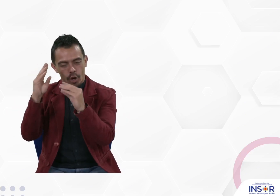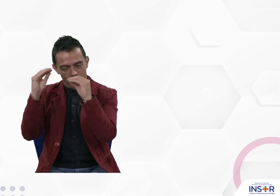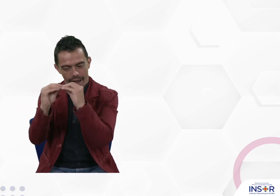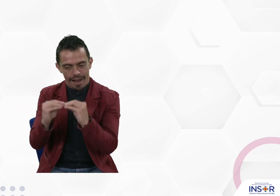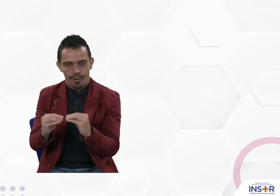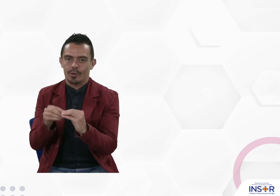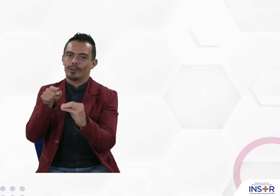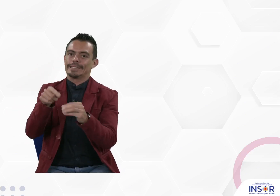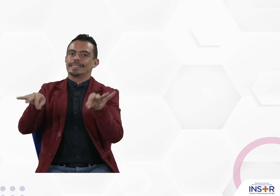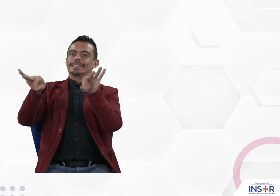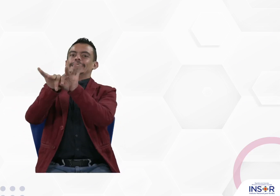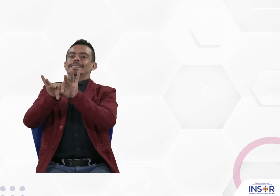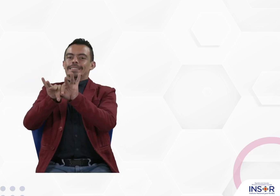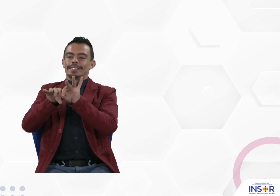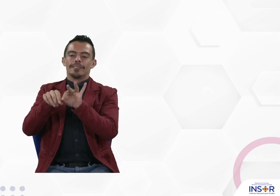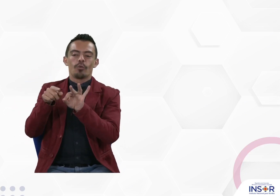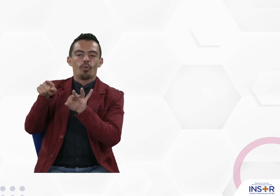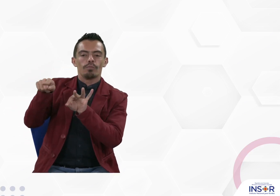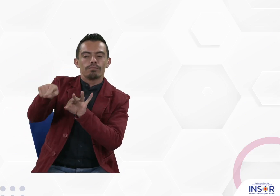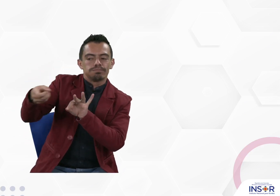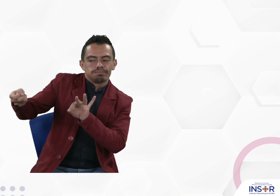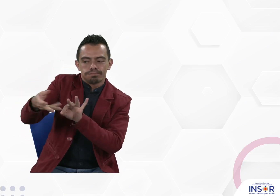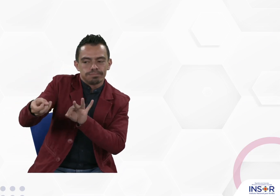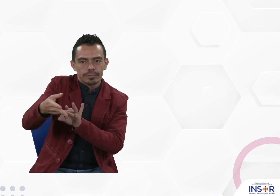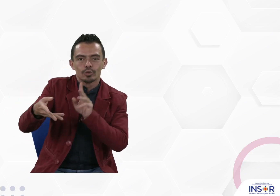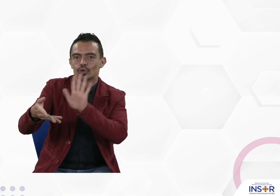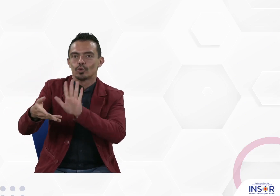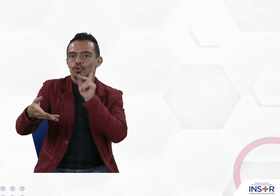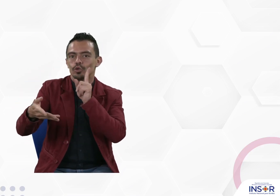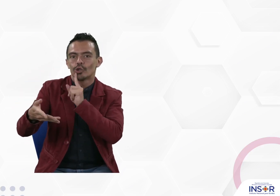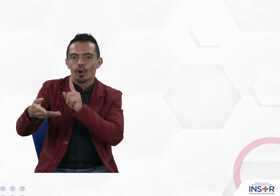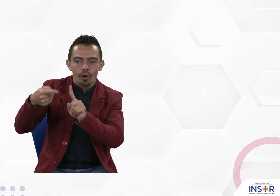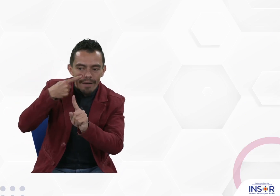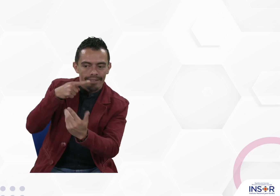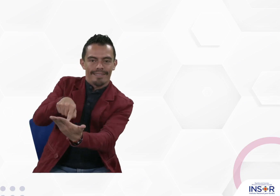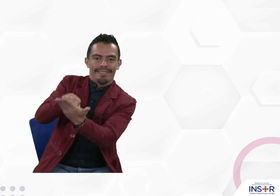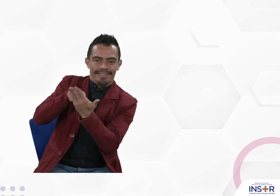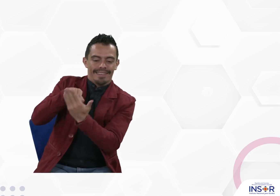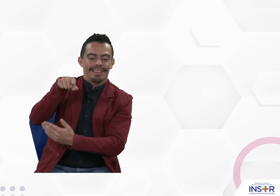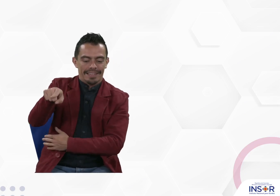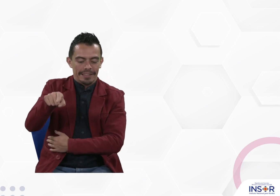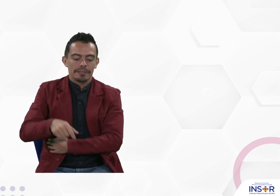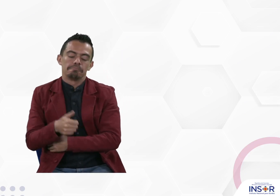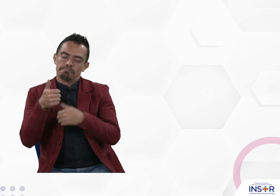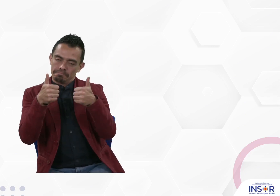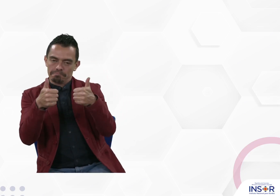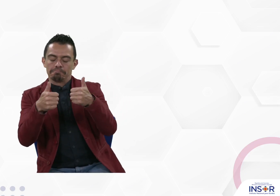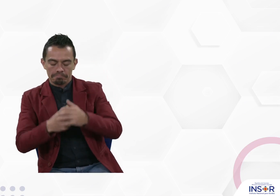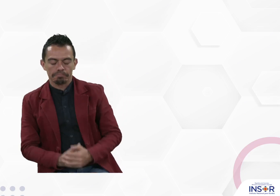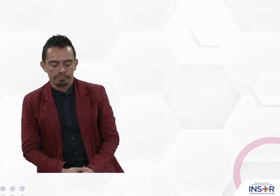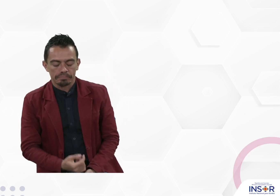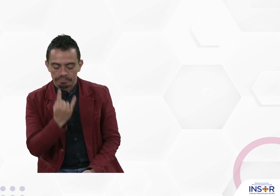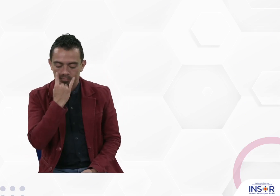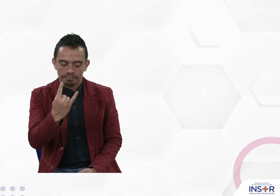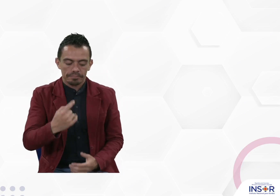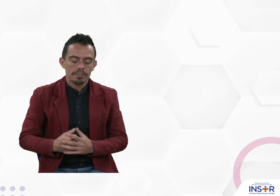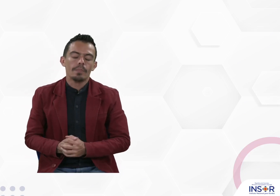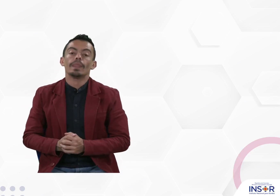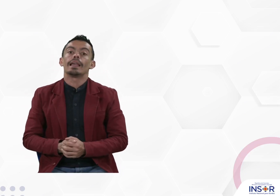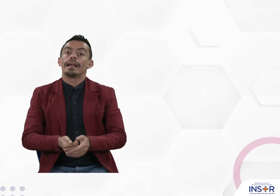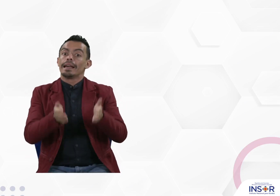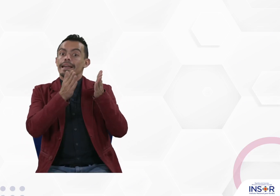esas decisiones pues también lleven a acuerdos cuando se hace ese trabajo colaborativo, pero que la persona sorda siempre esté allí